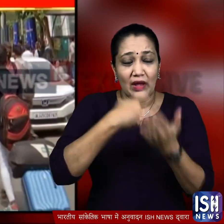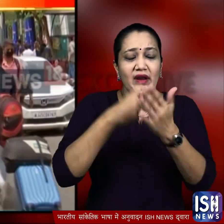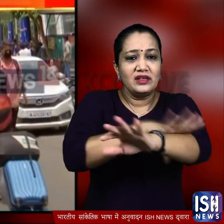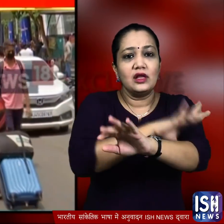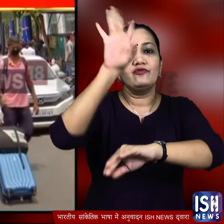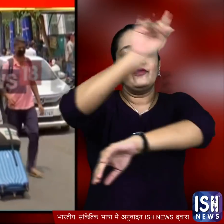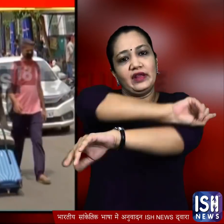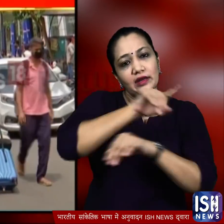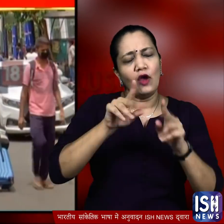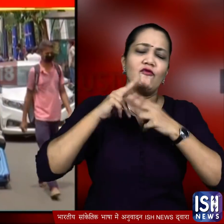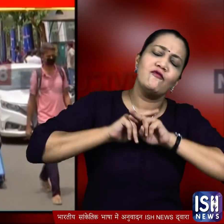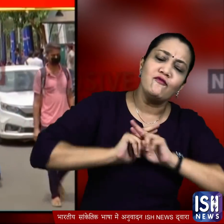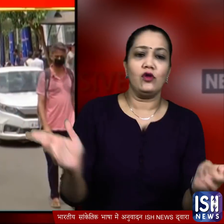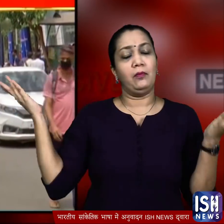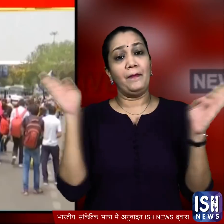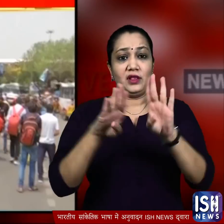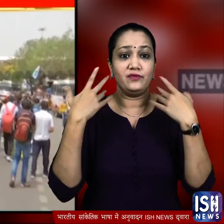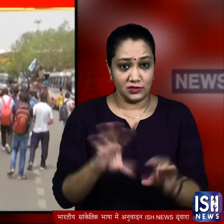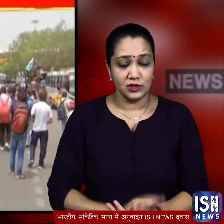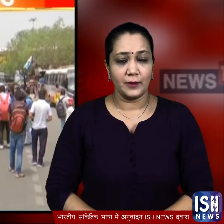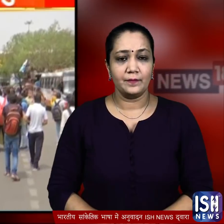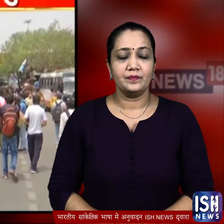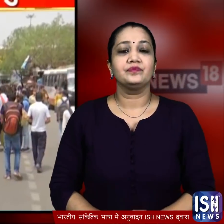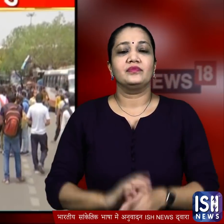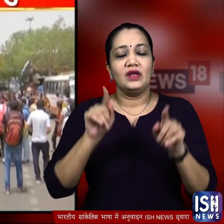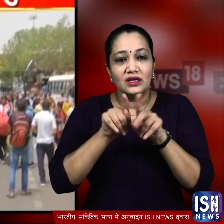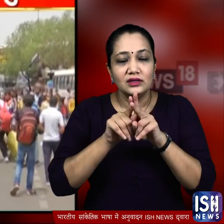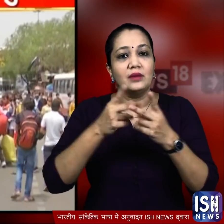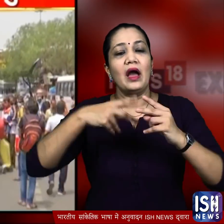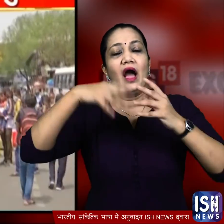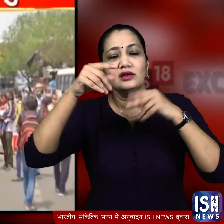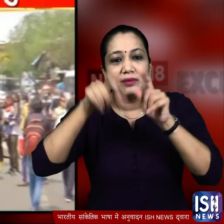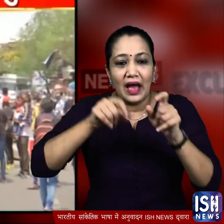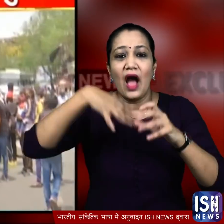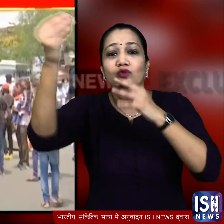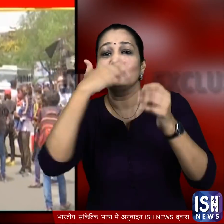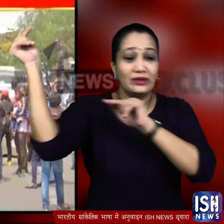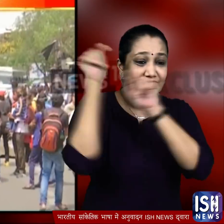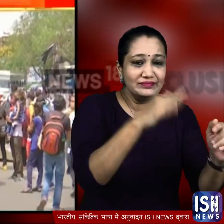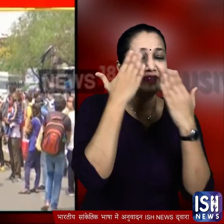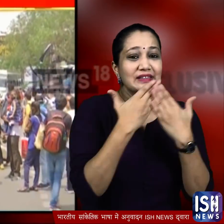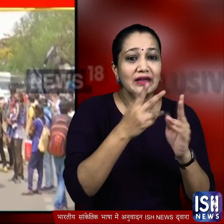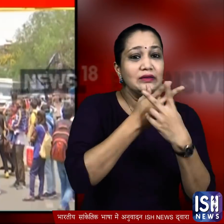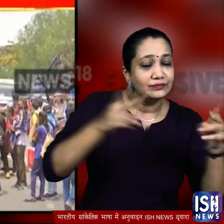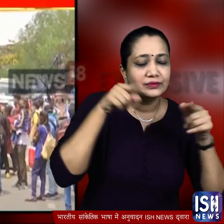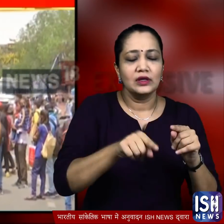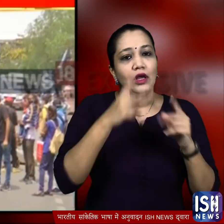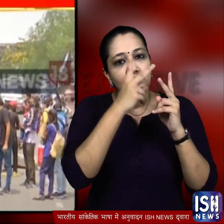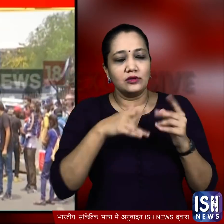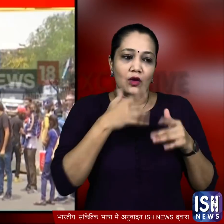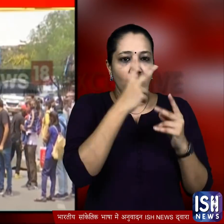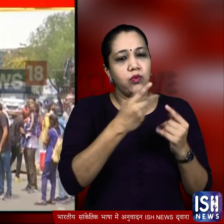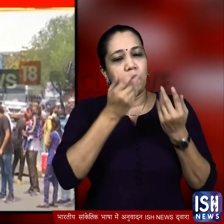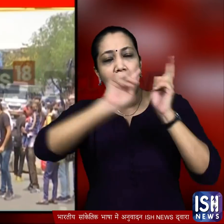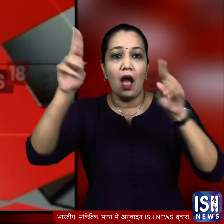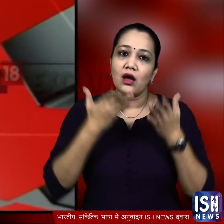बाद राजस्थान में 15 दिन के लिए पूरी तरह लॉकडाउन लागू कर दिया गया, जिसका असर वहां बाहर से आकर पढ़ाई करने वाले छात्रों और दूसरे लोगों पर देखने